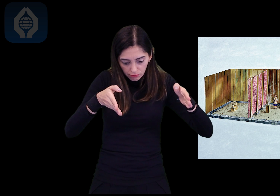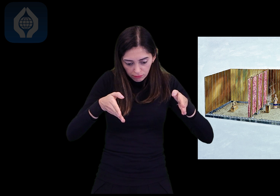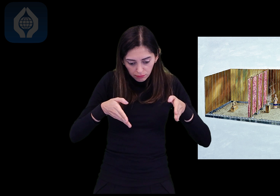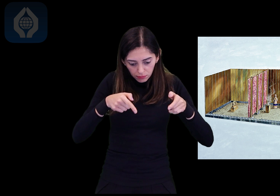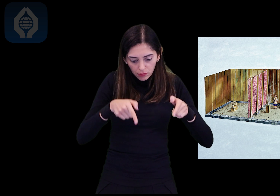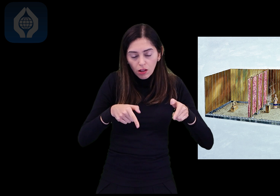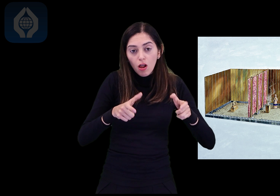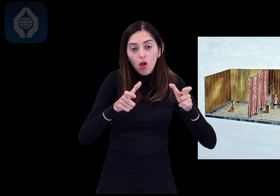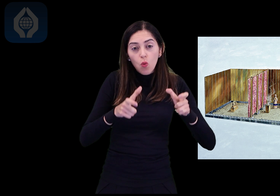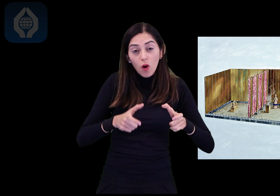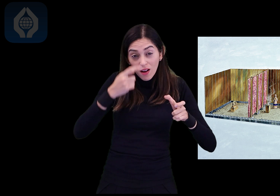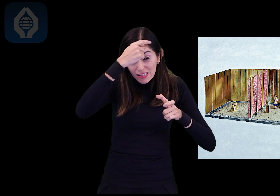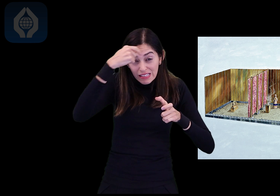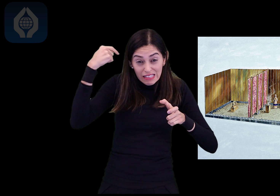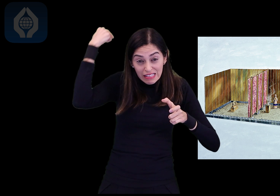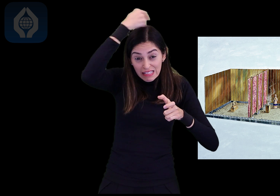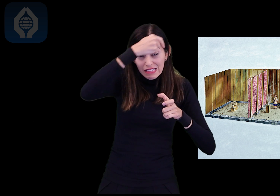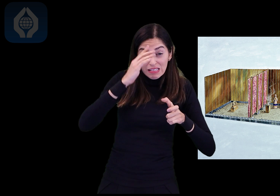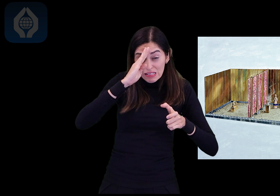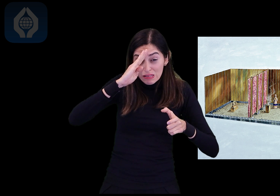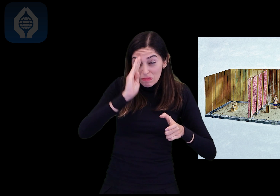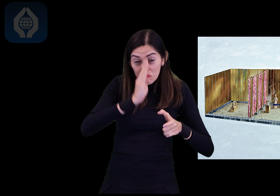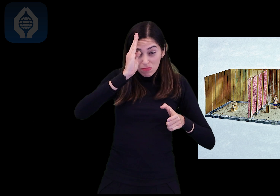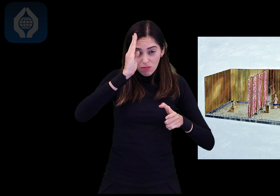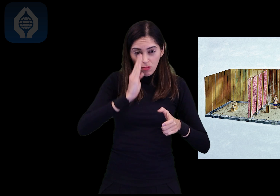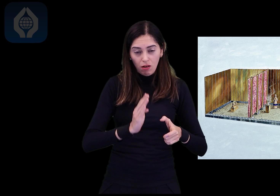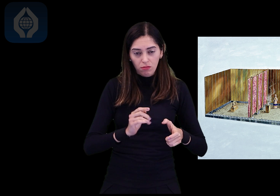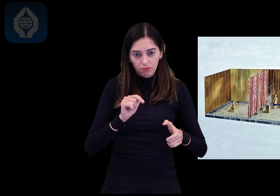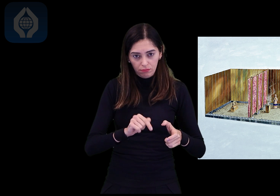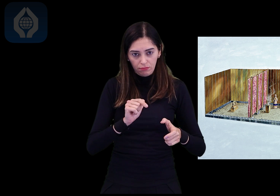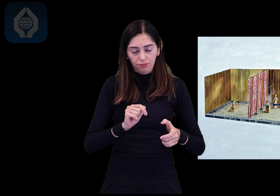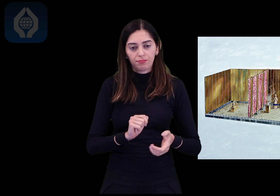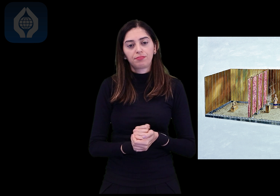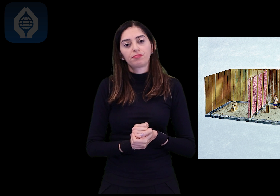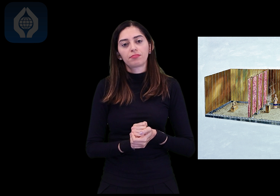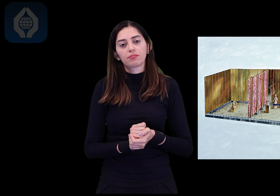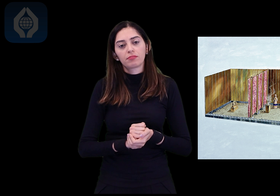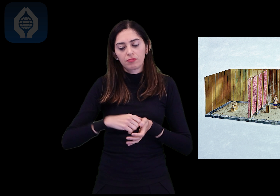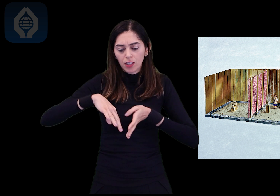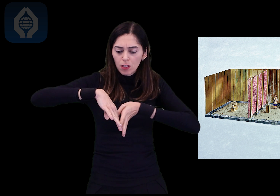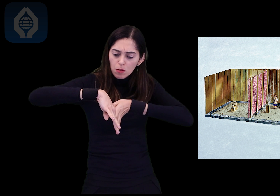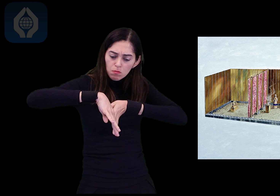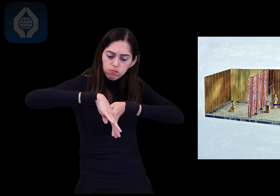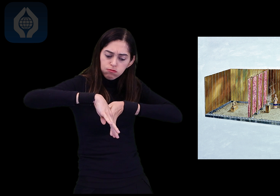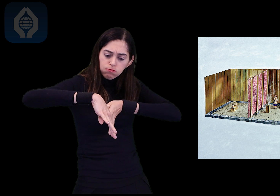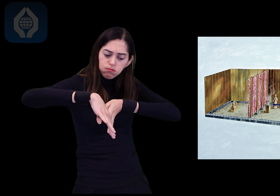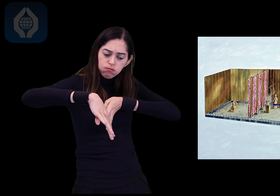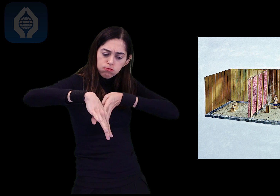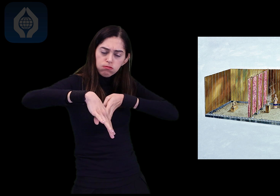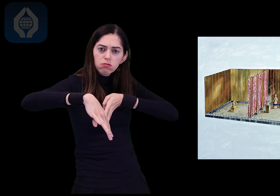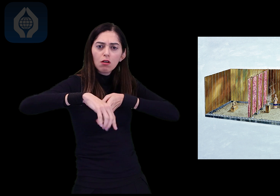Deus disse a Moisés que pendurasse uma bela e grossa cortina na divisa entre os 2 cômodos.